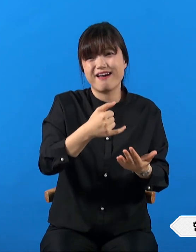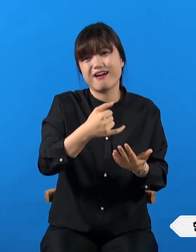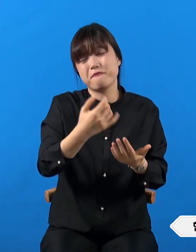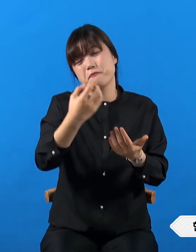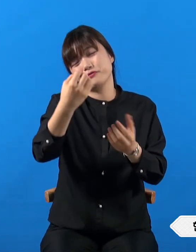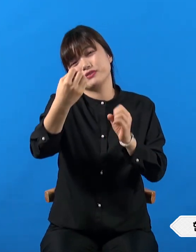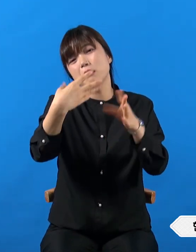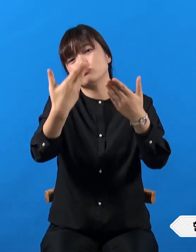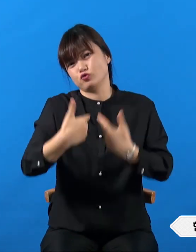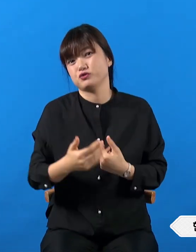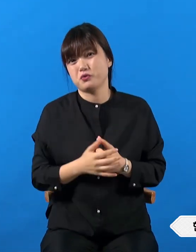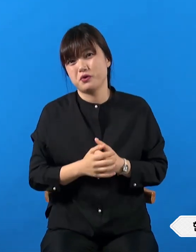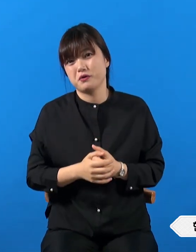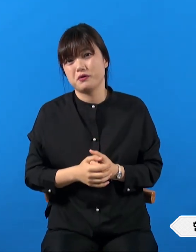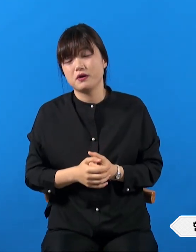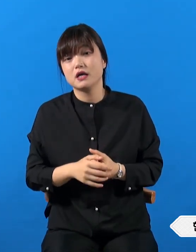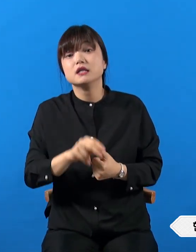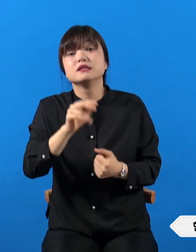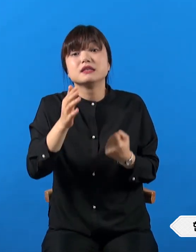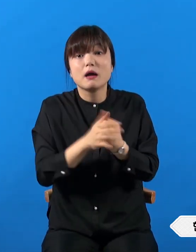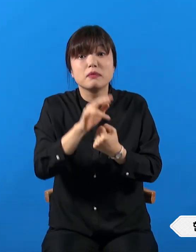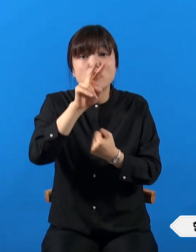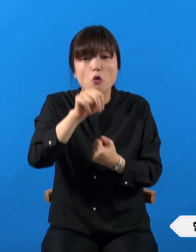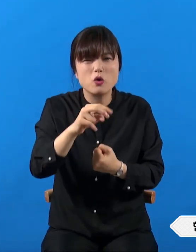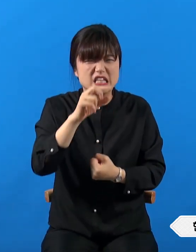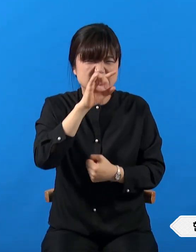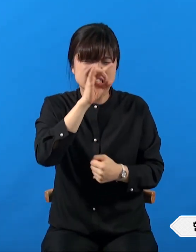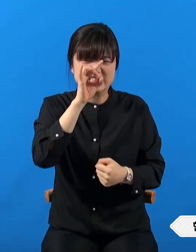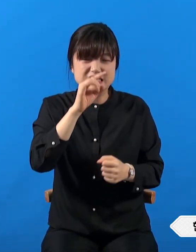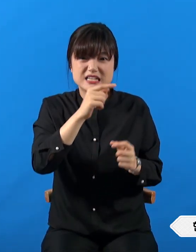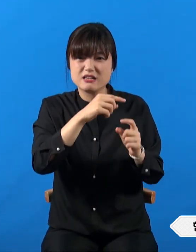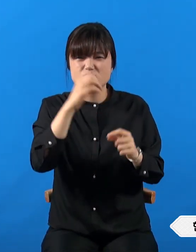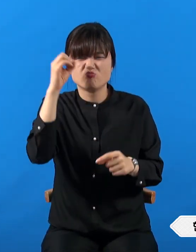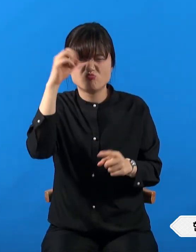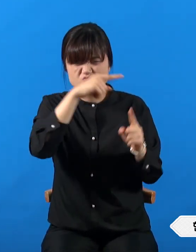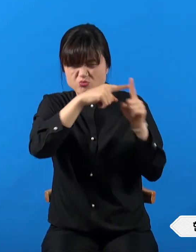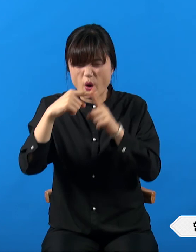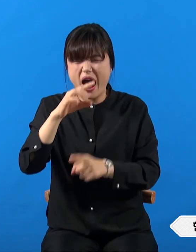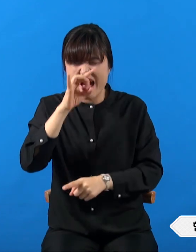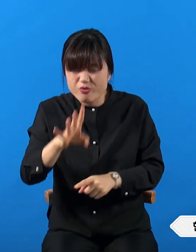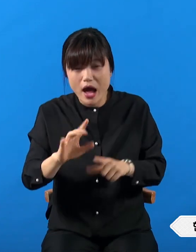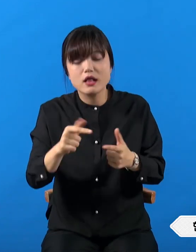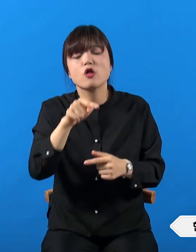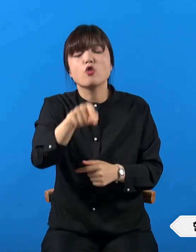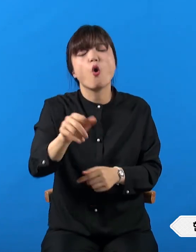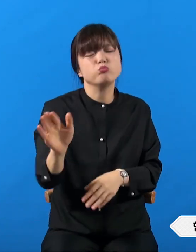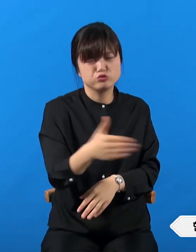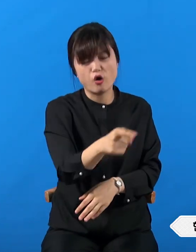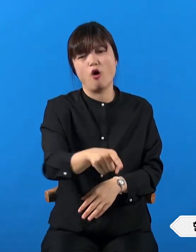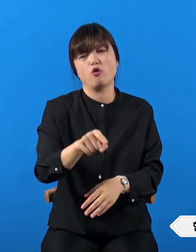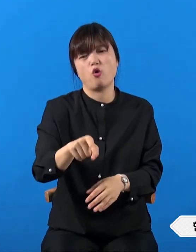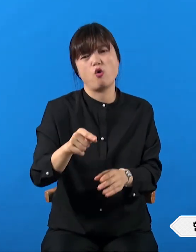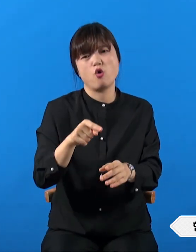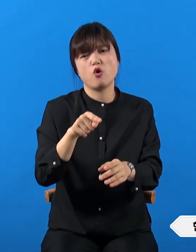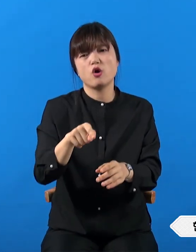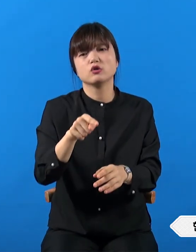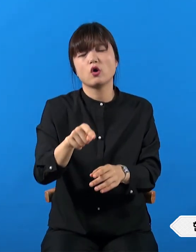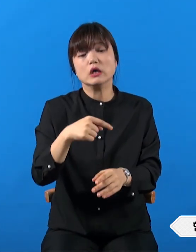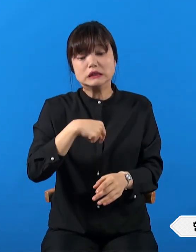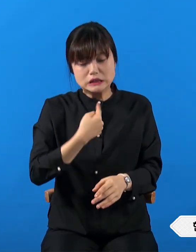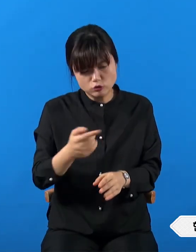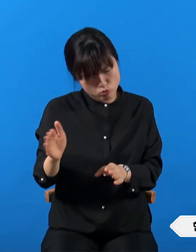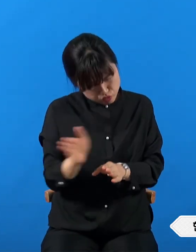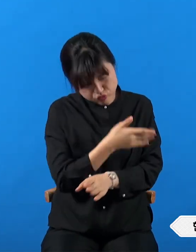것이죠. 그래서 노는 그냥 안 된다가 아니라 네가 먼저 변해야 될 그런 부분이